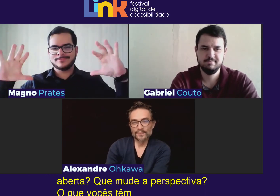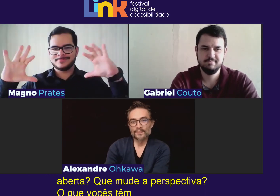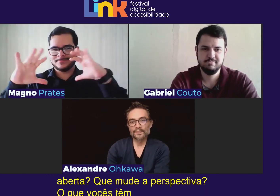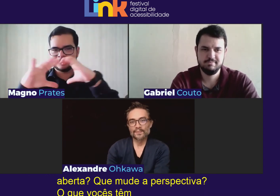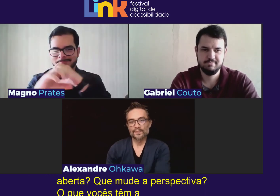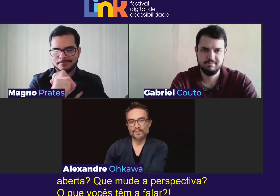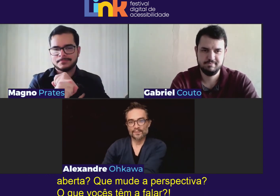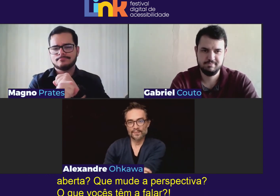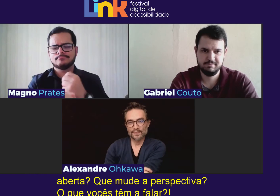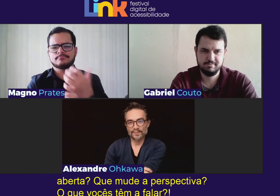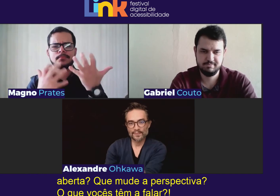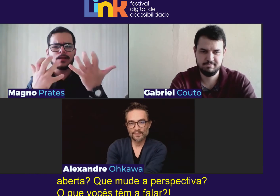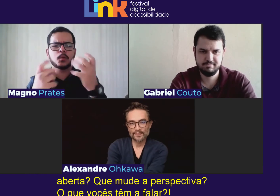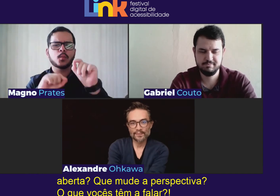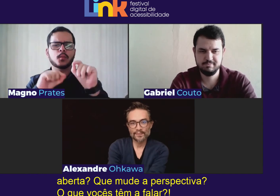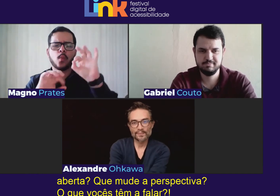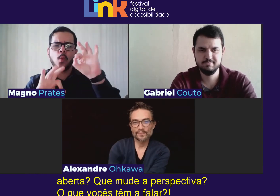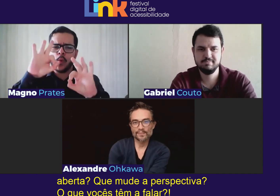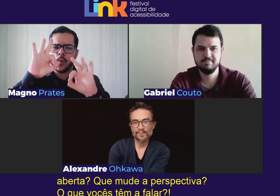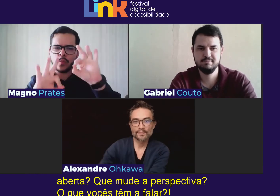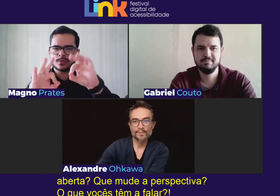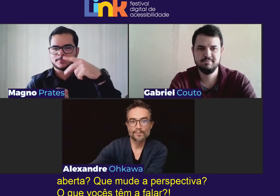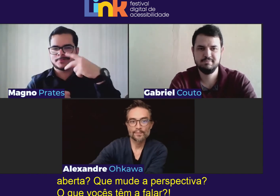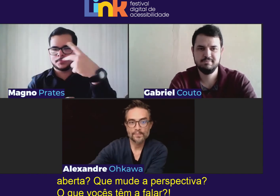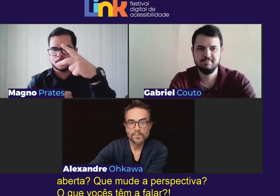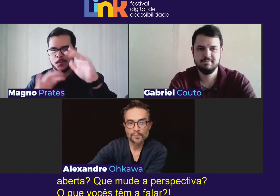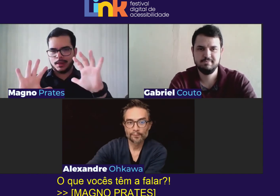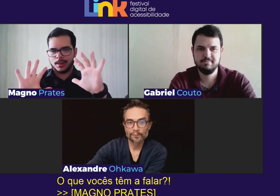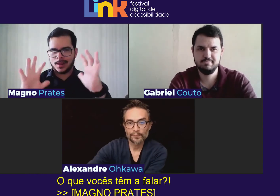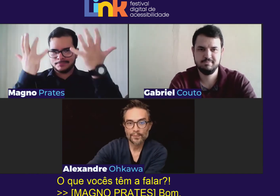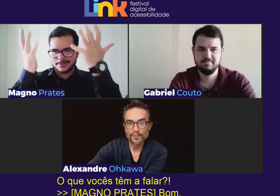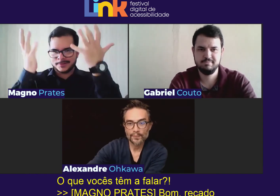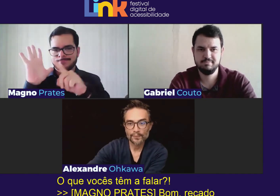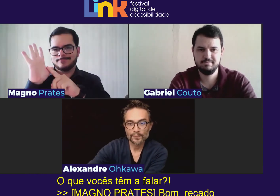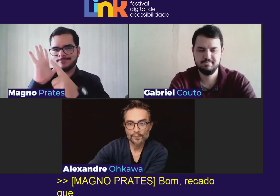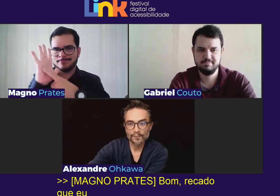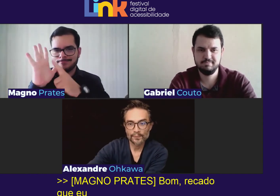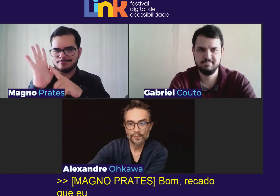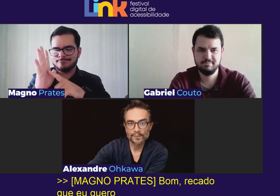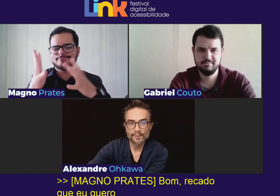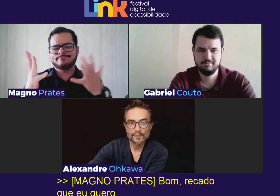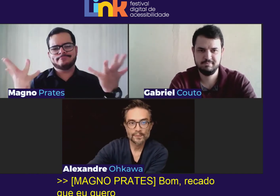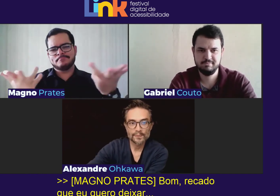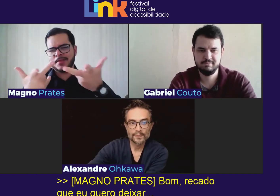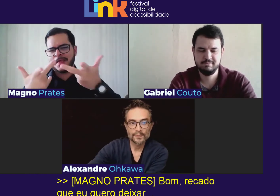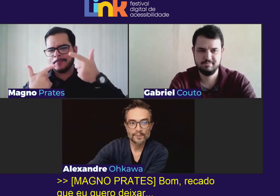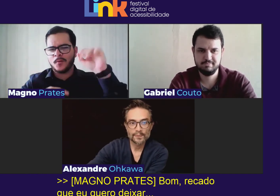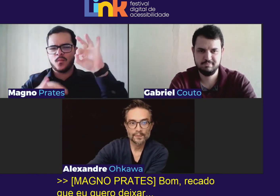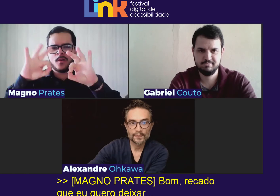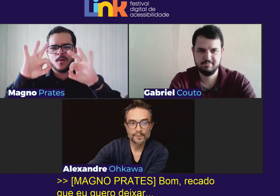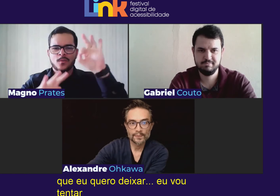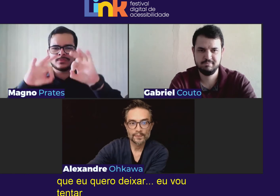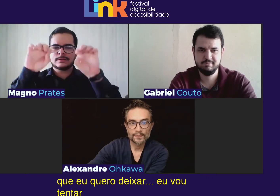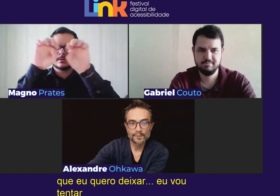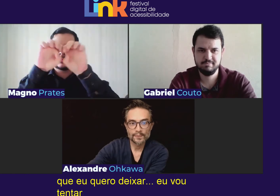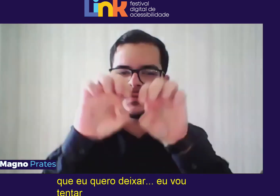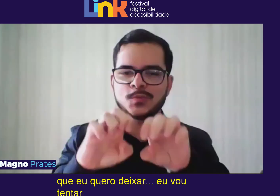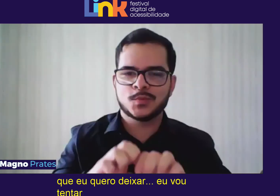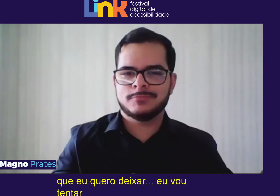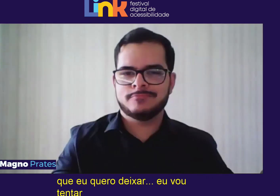Bom, o recado que eu quero deixar, vou tentar resumir aqui para vocês, principalmente esse evento aqui da Rede Talk, ele é um evento maravilhoso, né?